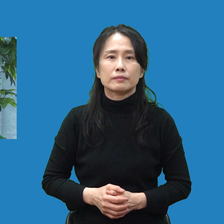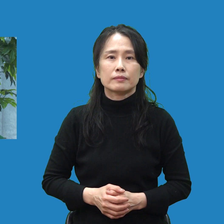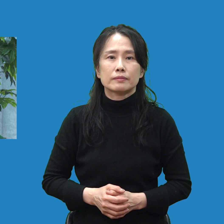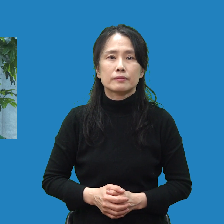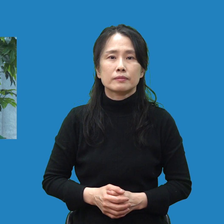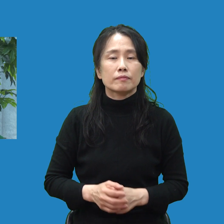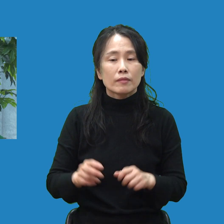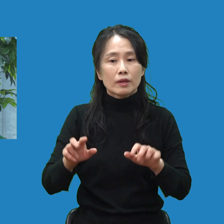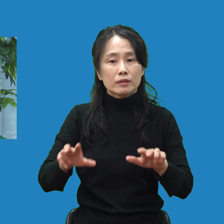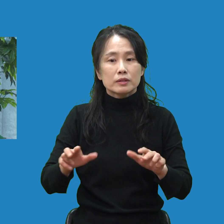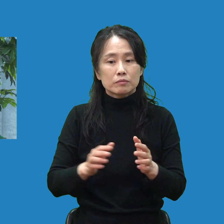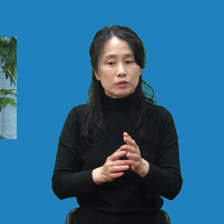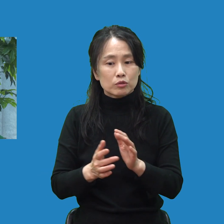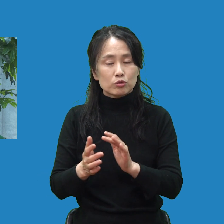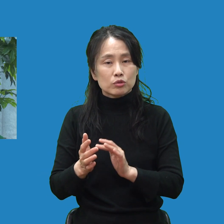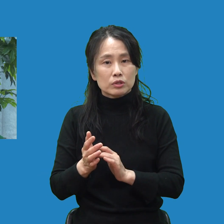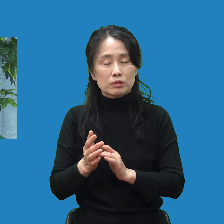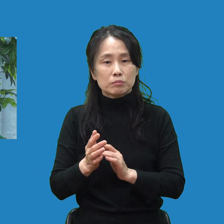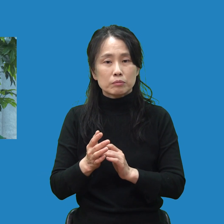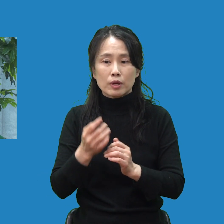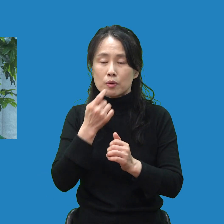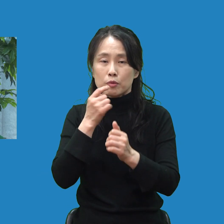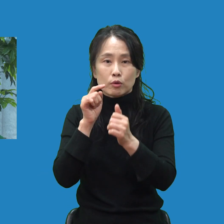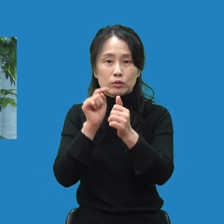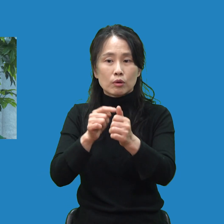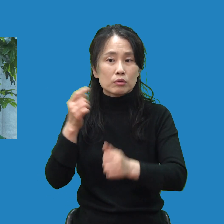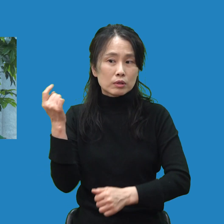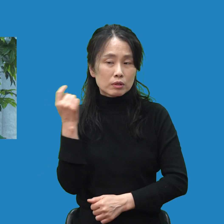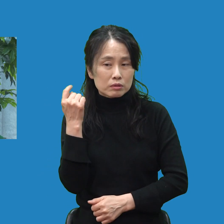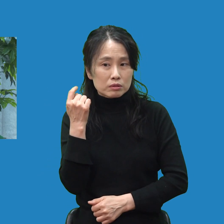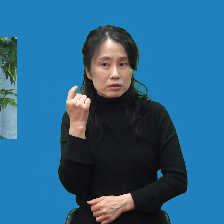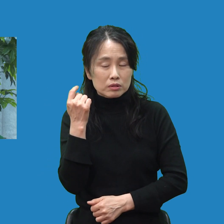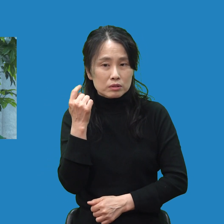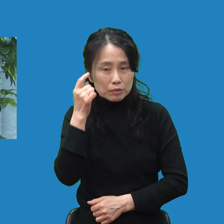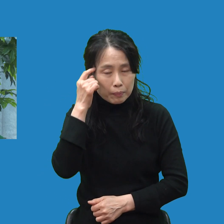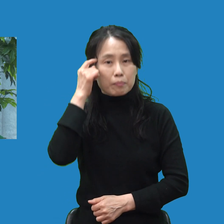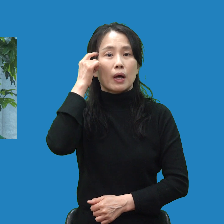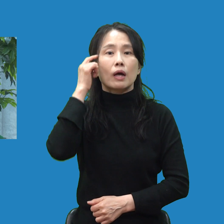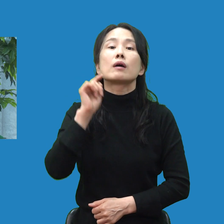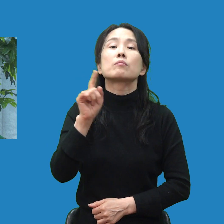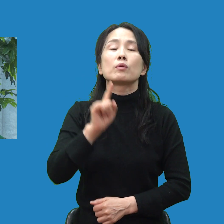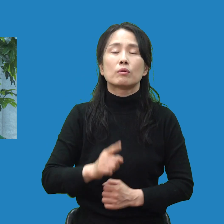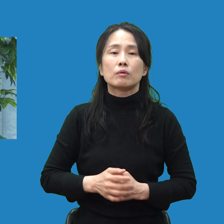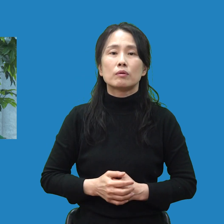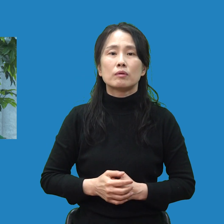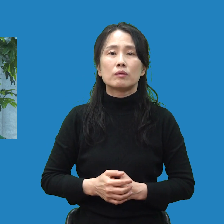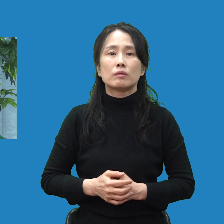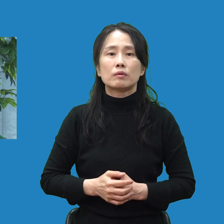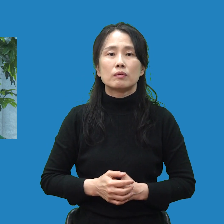여러분, 지금 예수님이 이렇게 말씀하시는 거 들으면 무엇이 생각납니까?